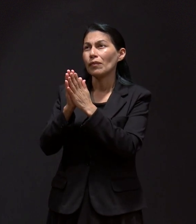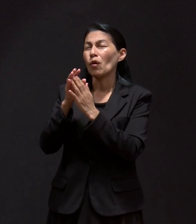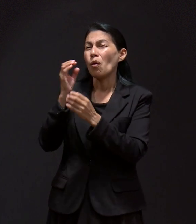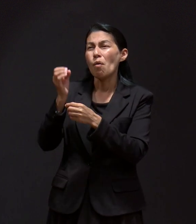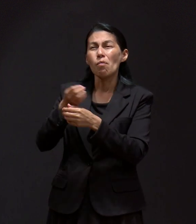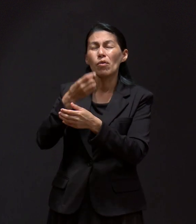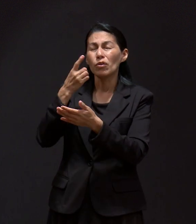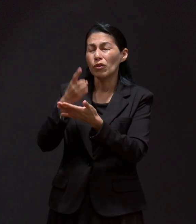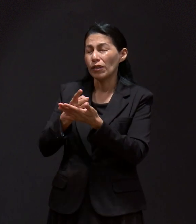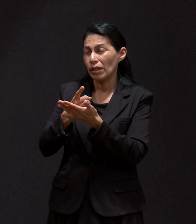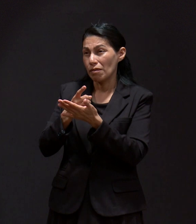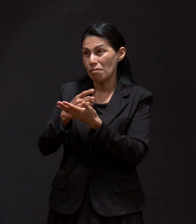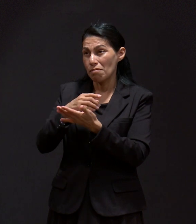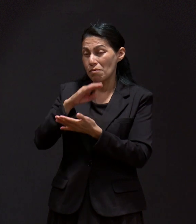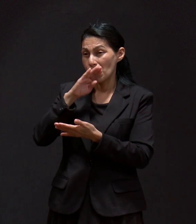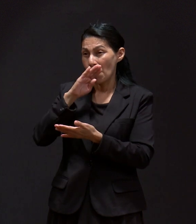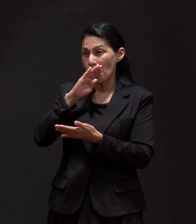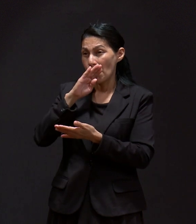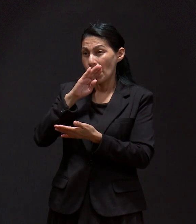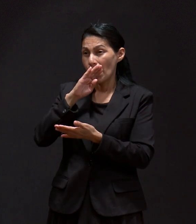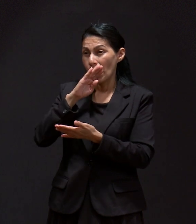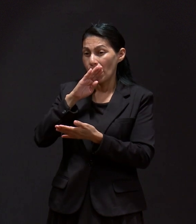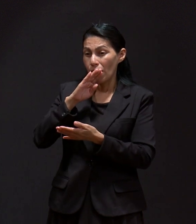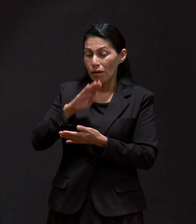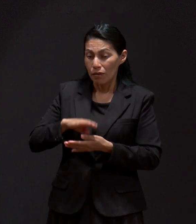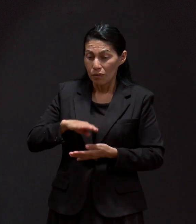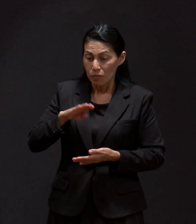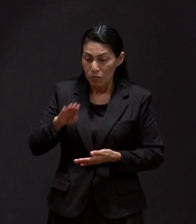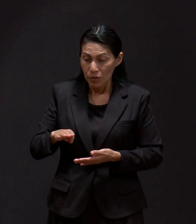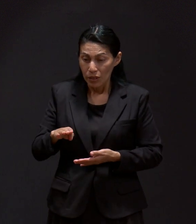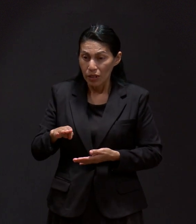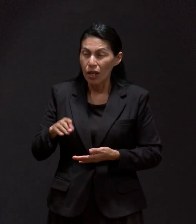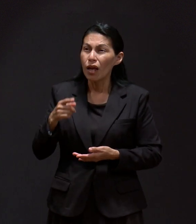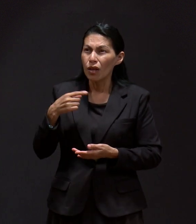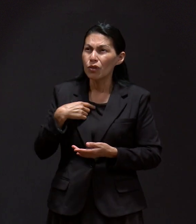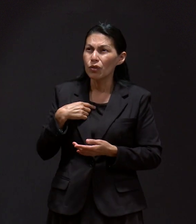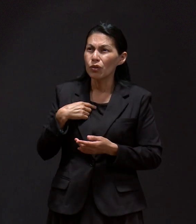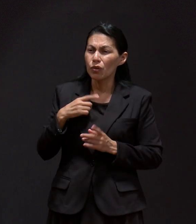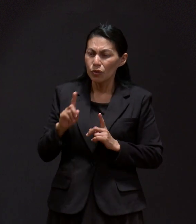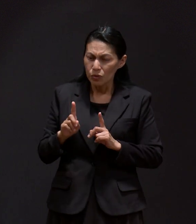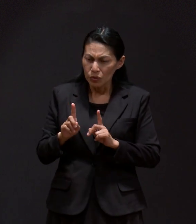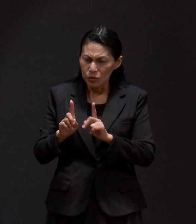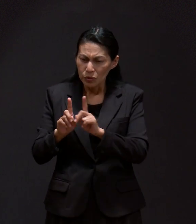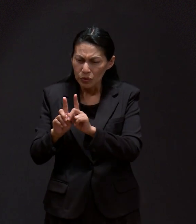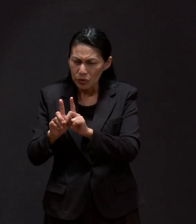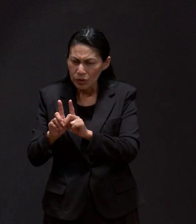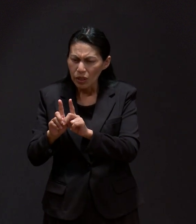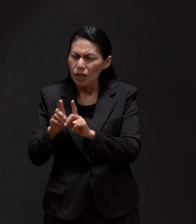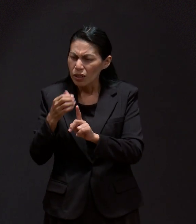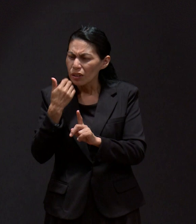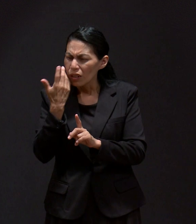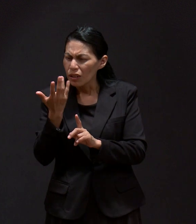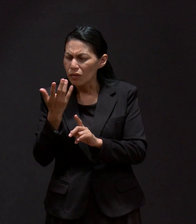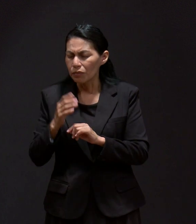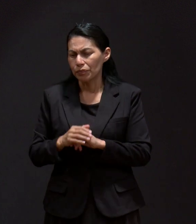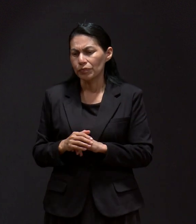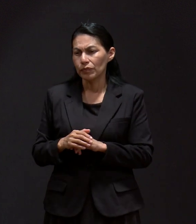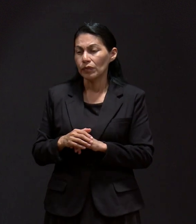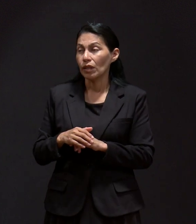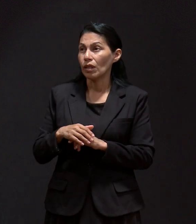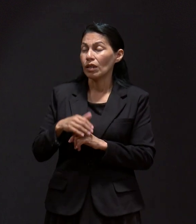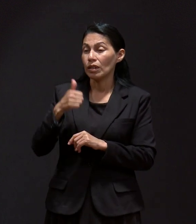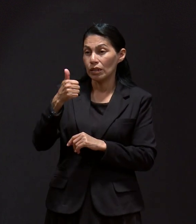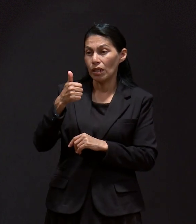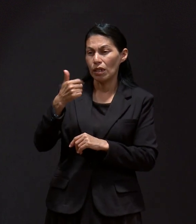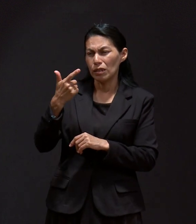descansar a mi mamá cuando el señor la llamara al descanso yo quería estar con ella que me diera ese privilegio y